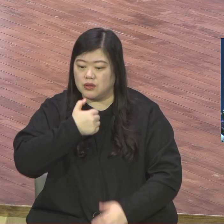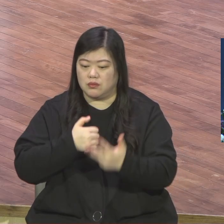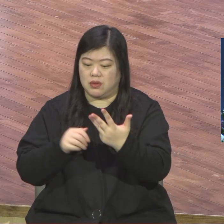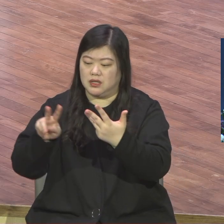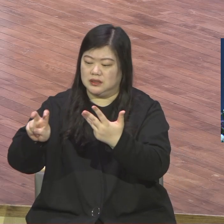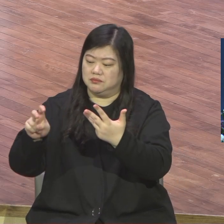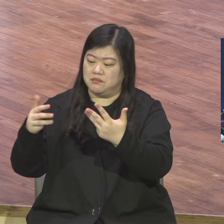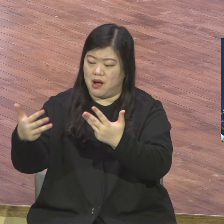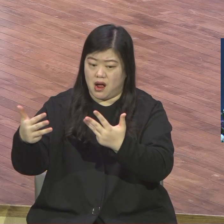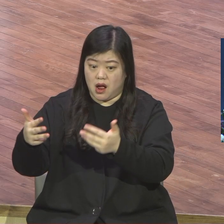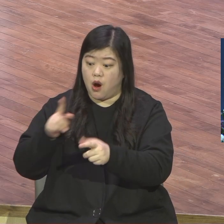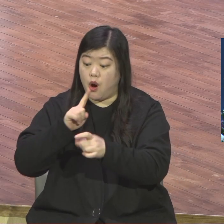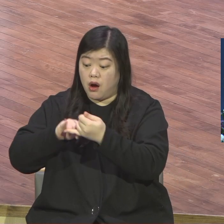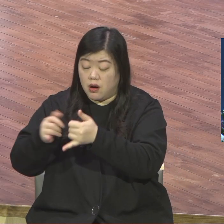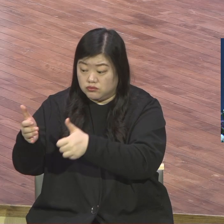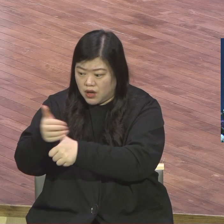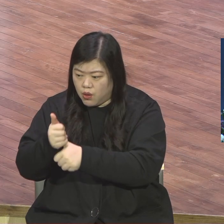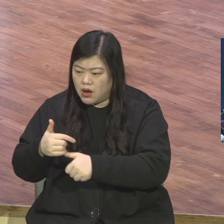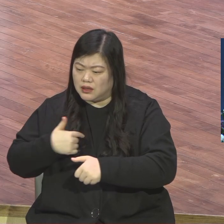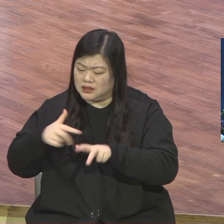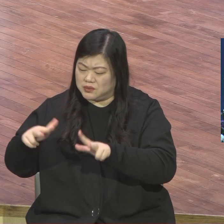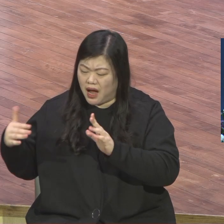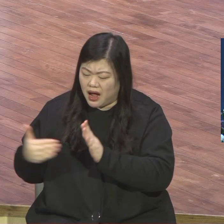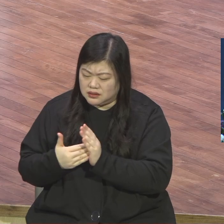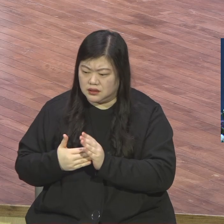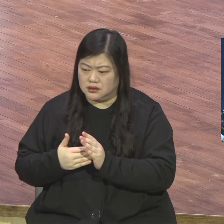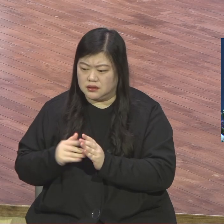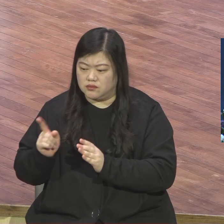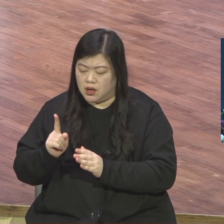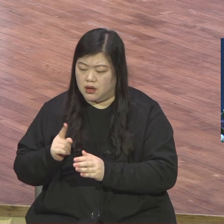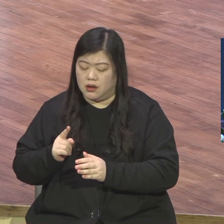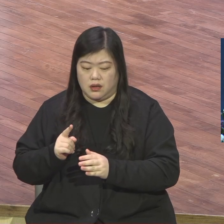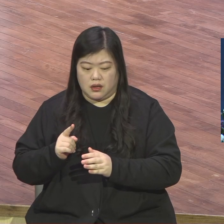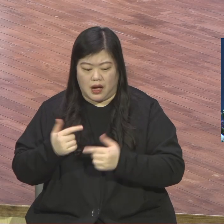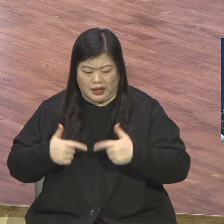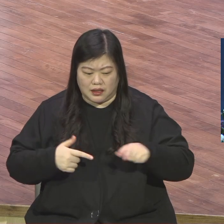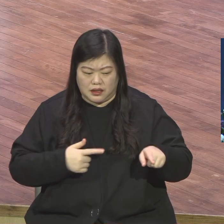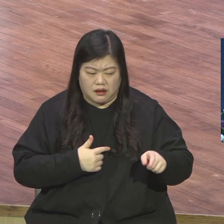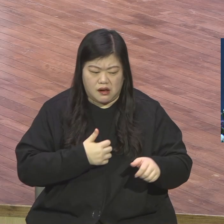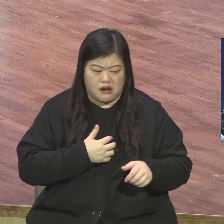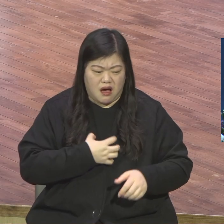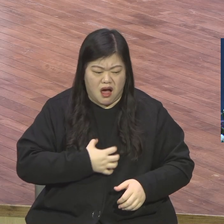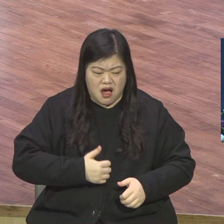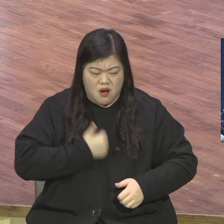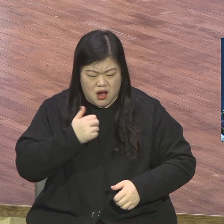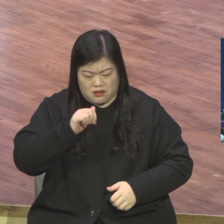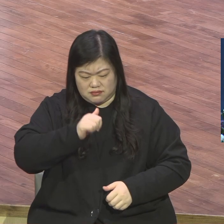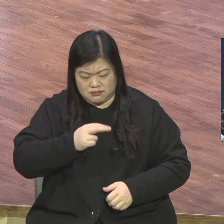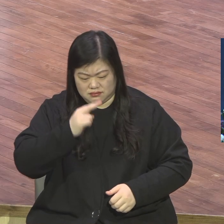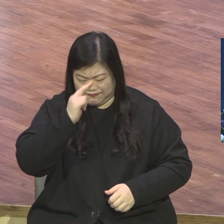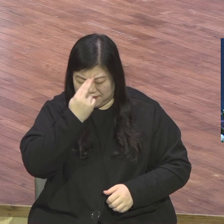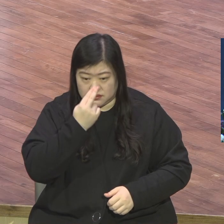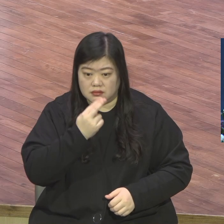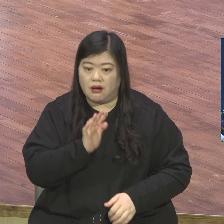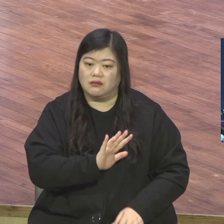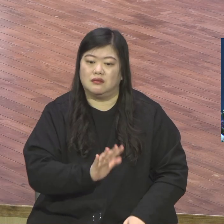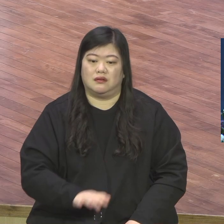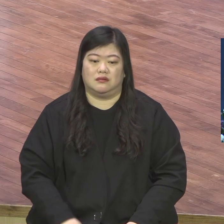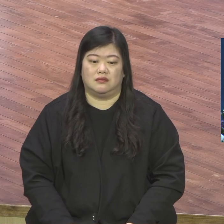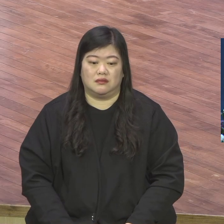있어요. 하나님께서는 모든 것을 다 모여 이 무슨 말입니까? 책임지겠다는